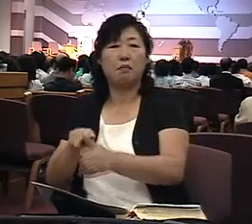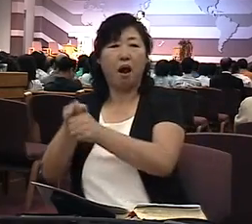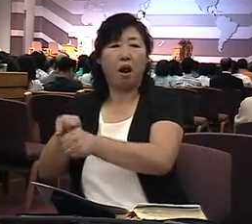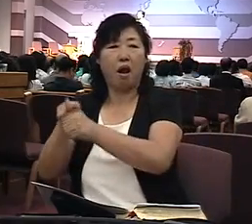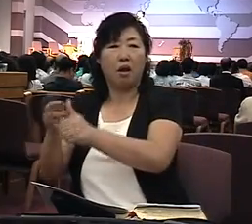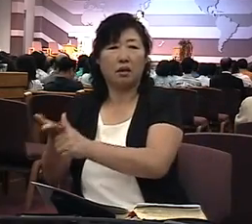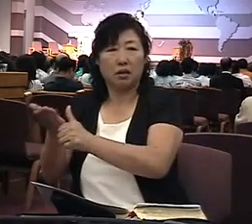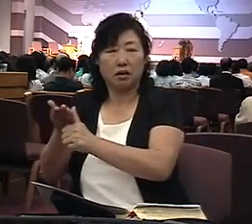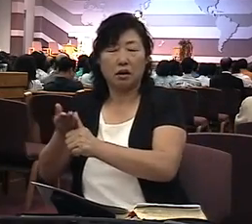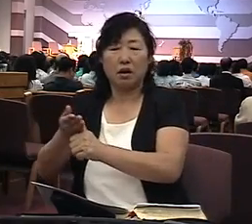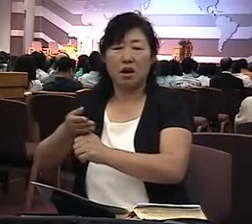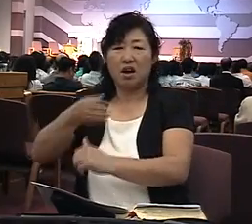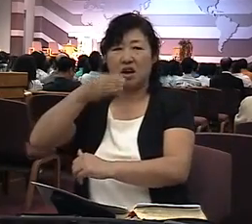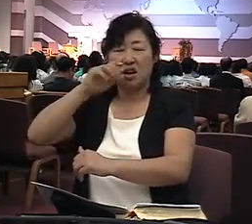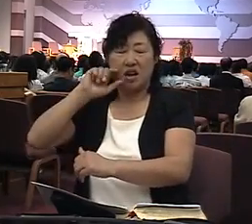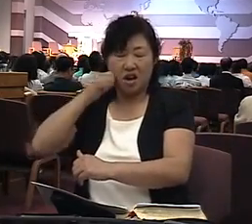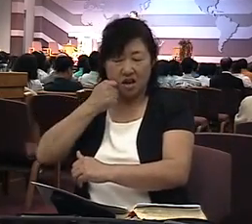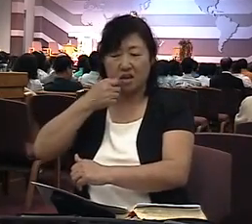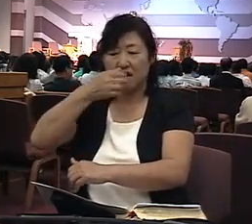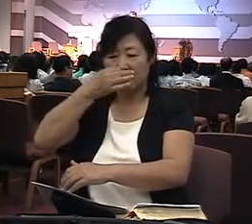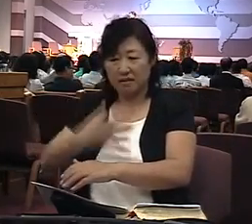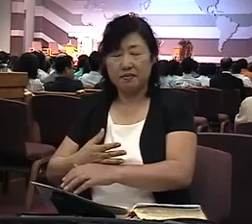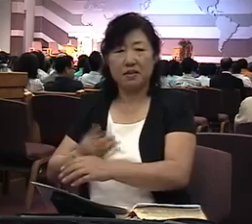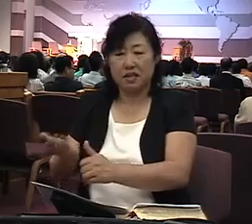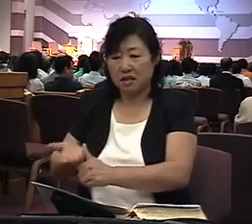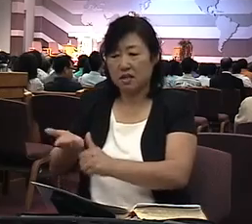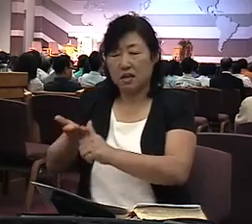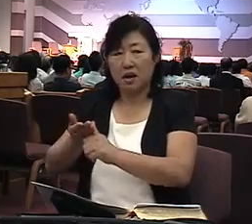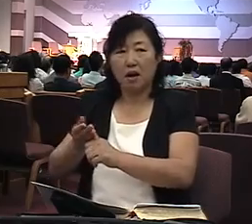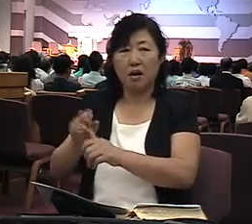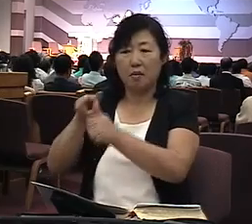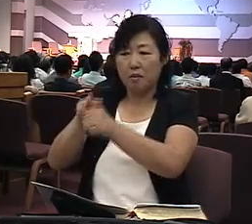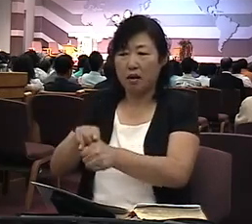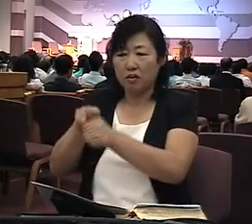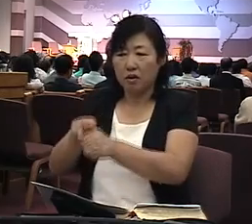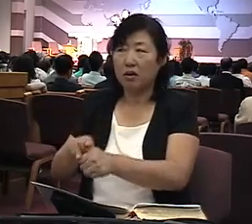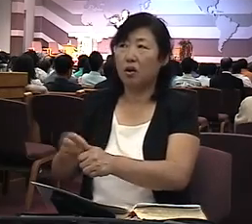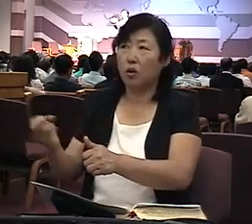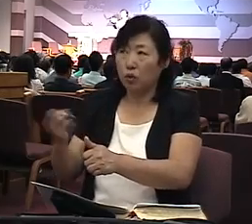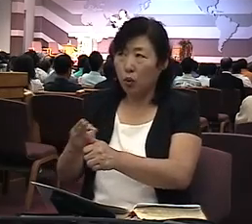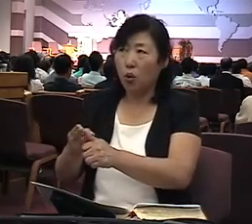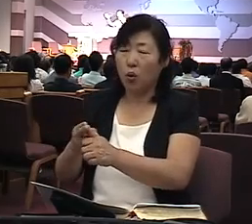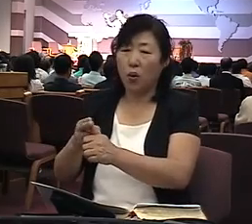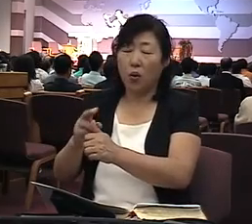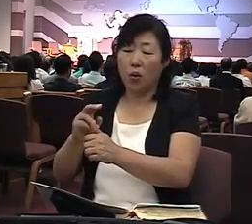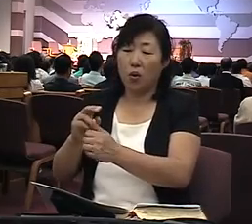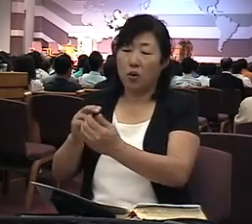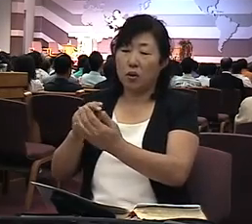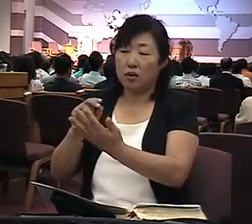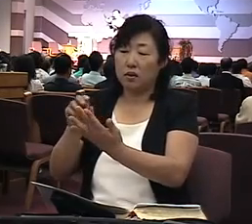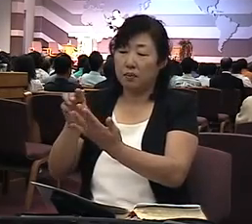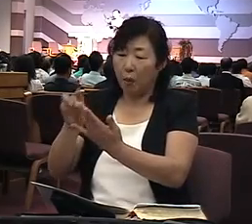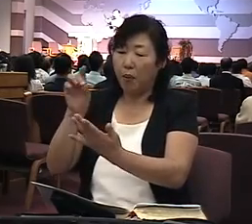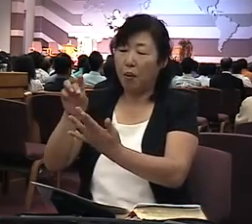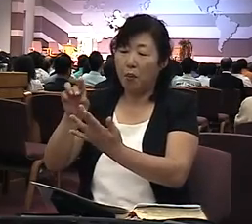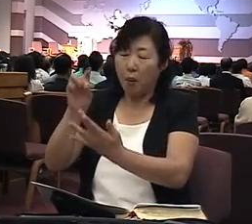고된 훈련을 키우는데, 그 말들을 걸어갖고 나중에 수백에서 수십으로